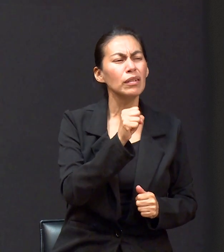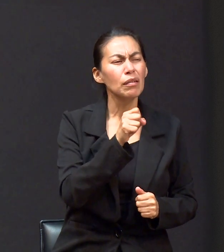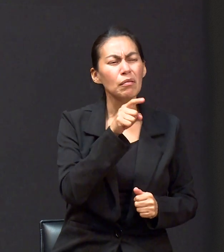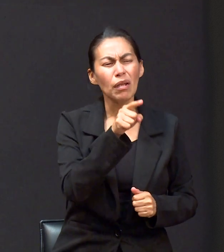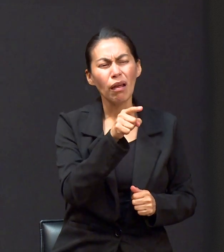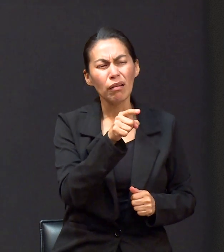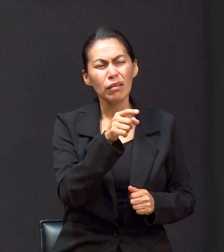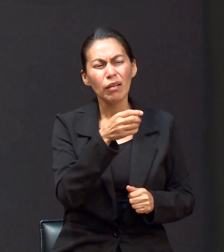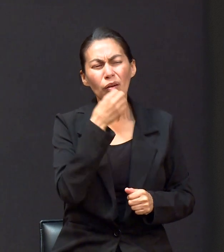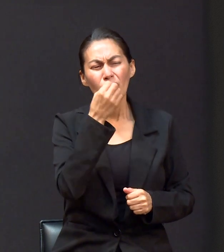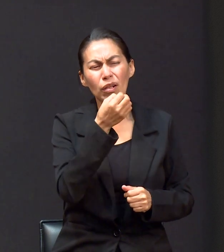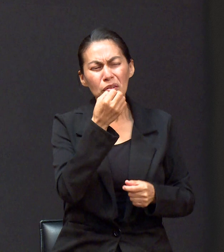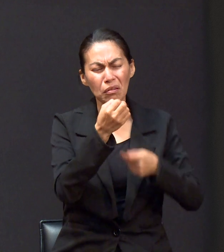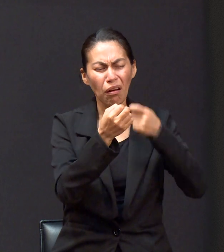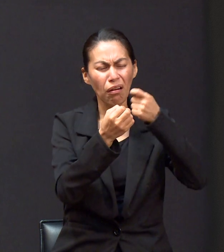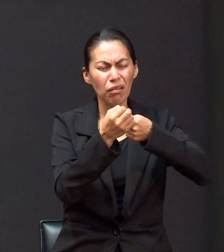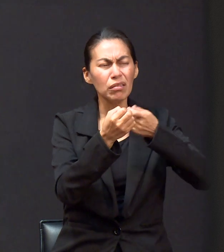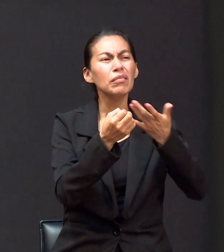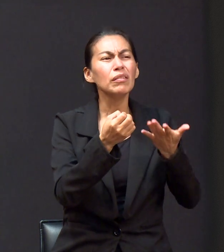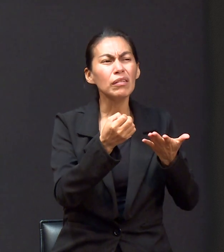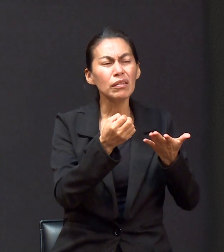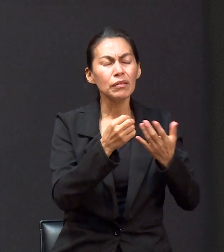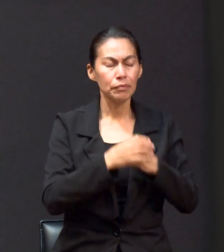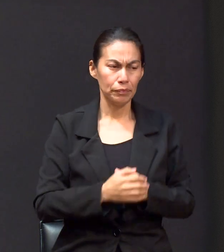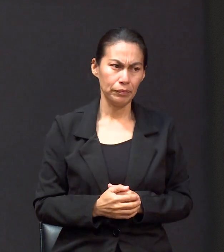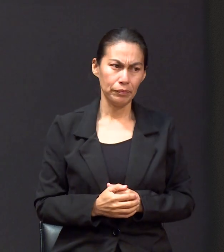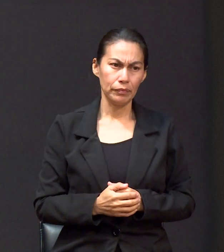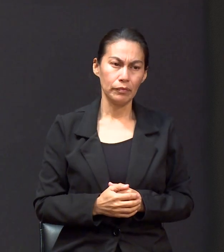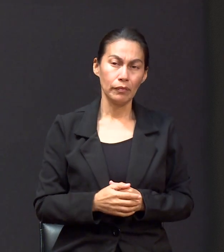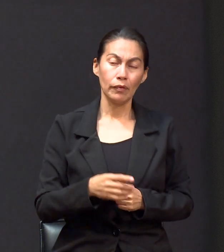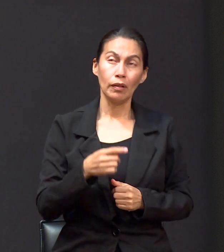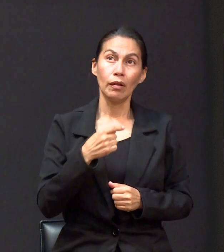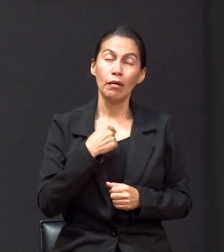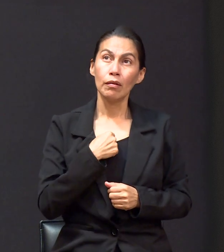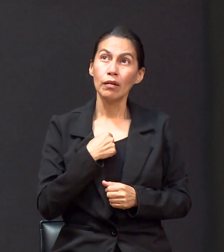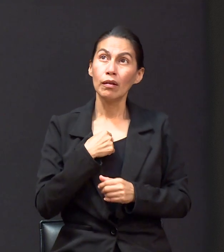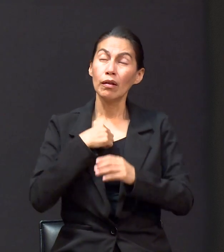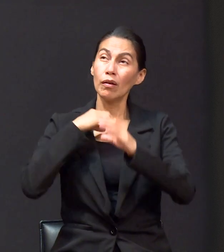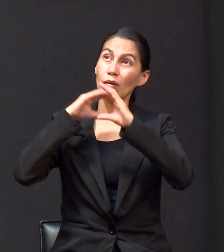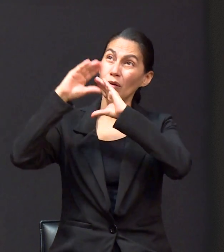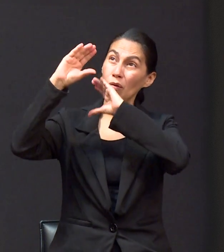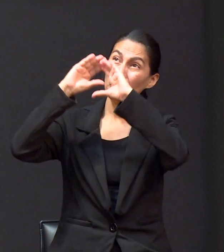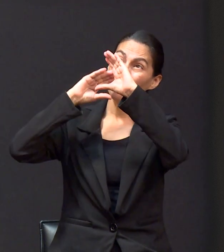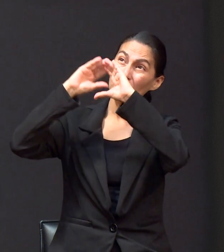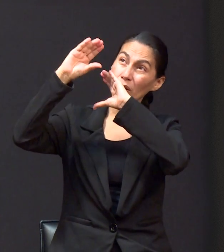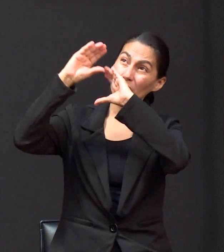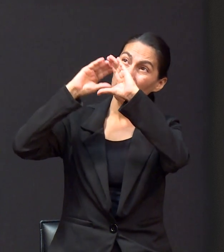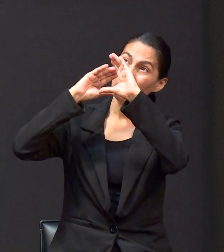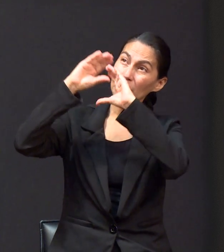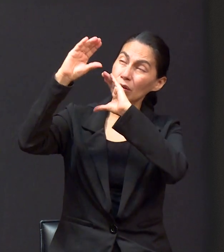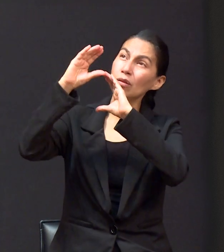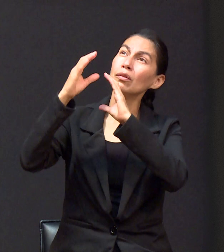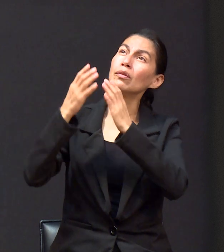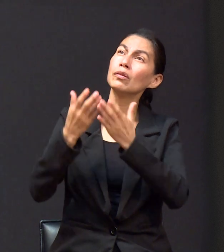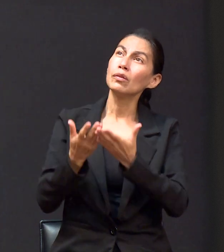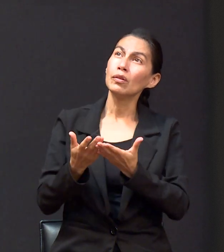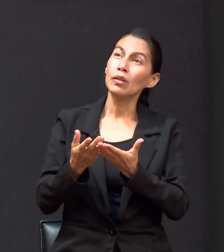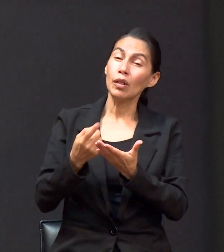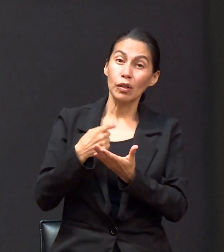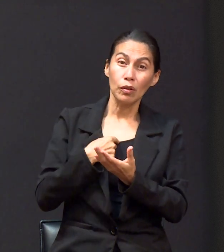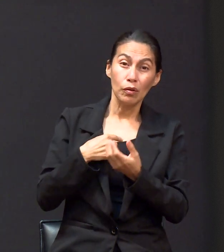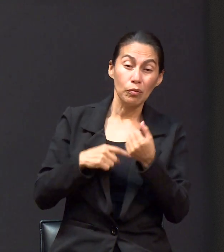llegado a ser la oración para ti ahora? Es una comunicación directa con